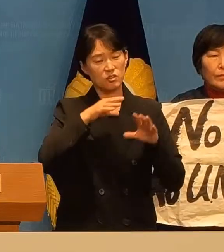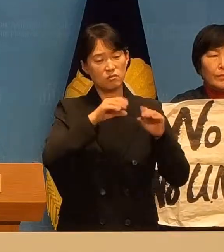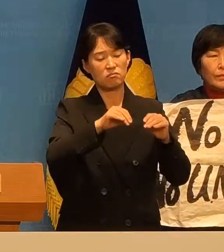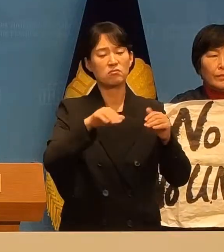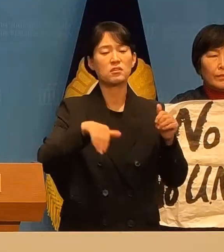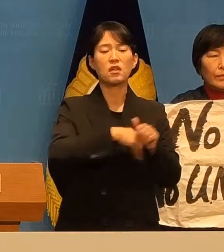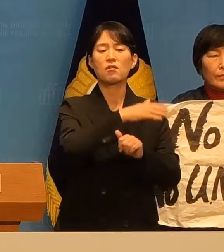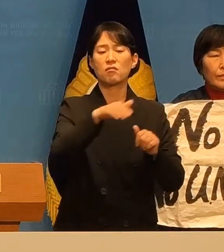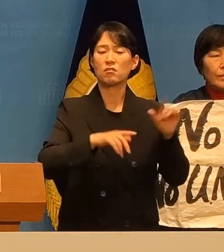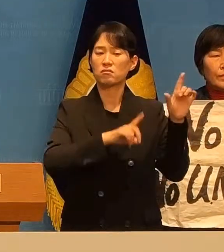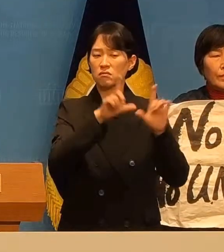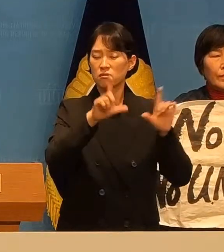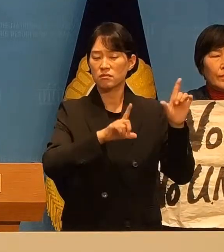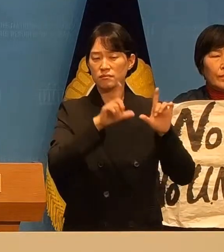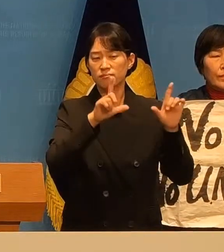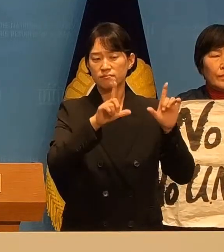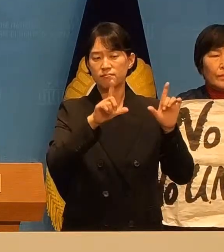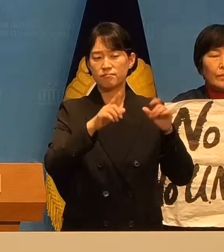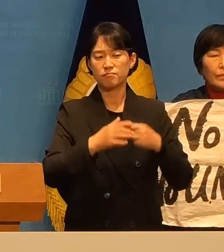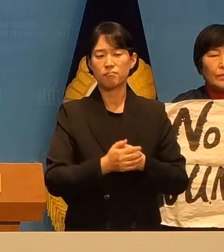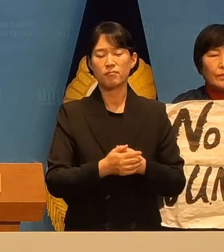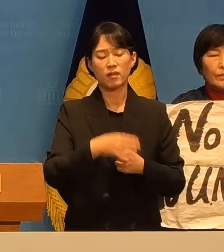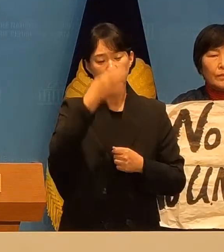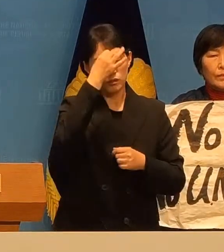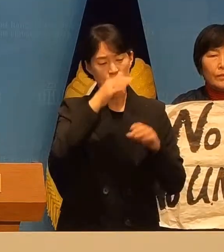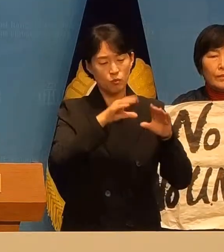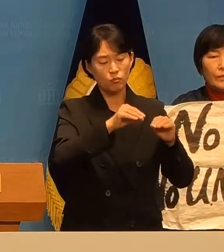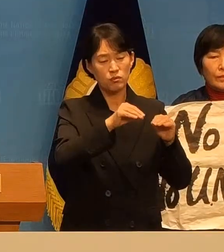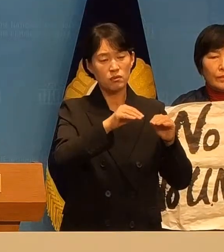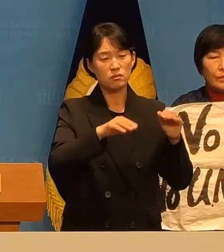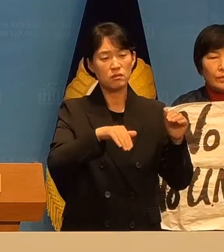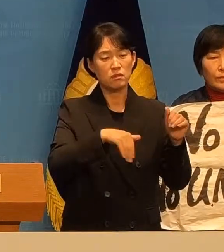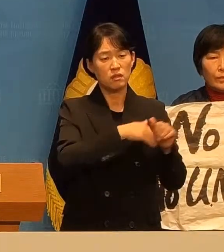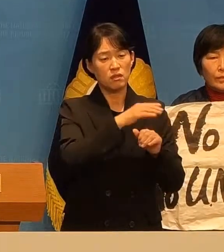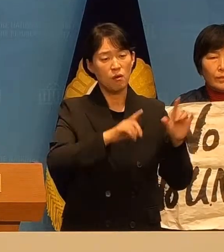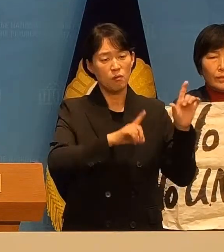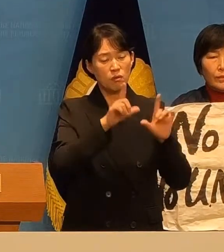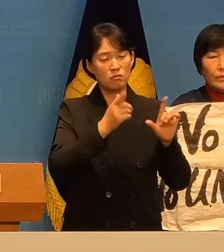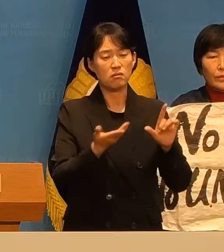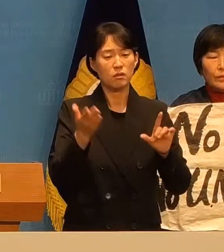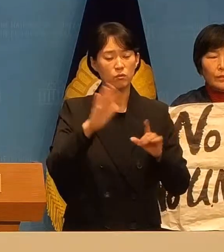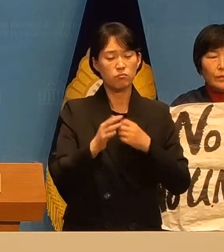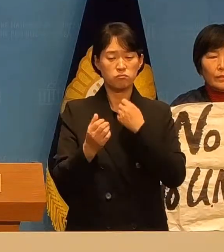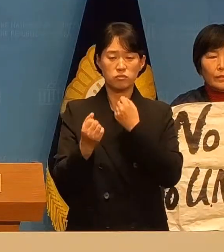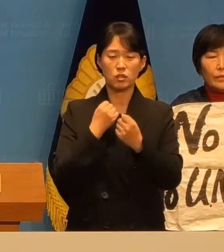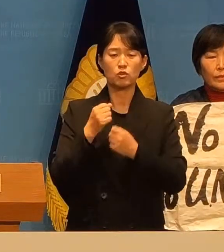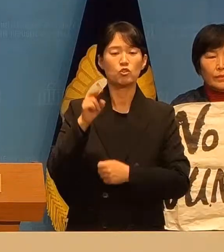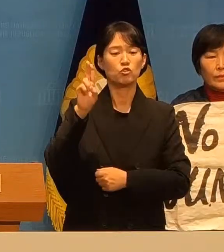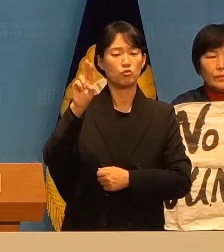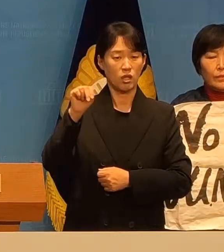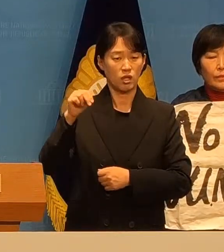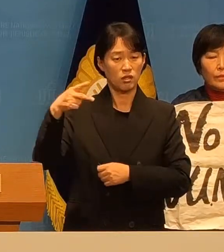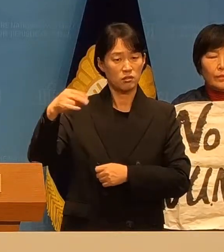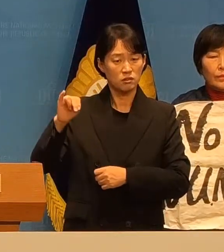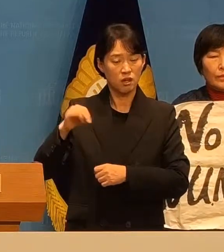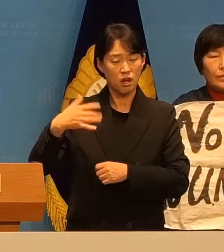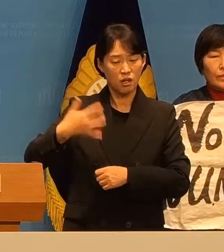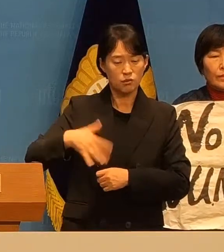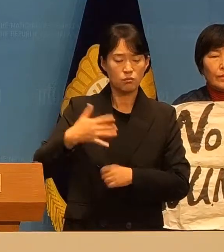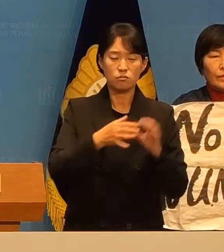상태입니다. 기능정지된 상태에서 그 하위 기구인 UNC가 아직도